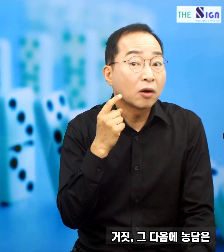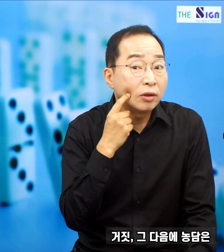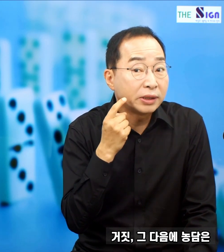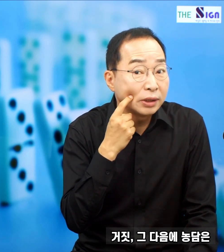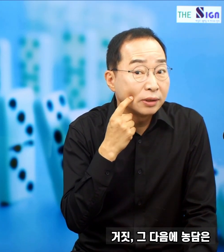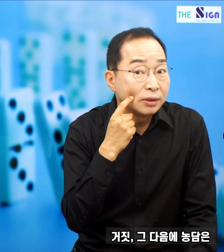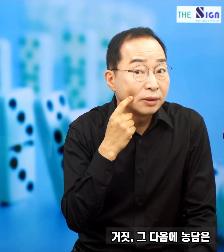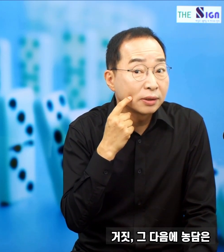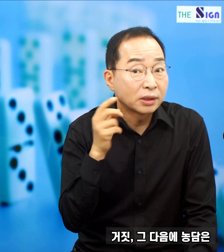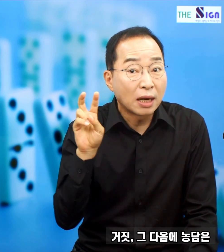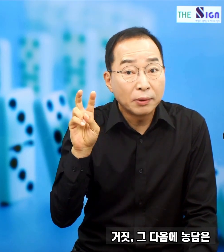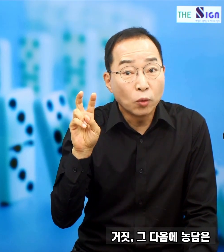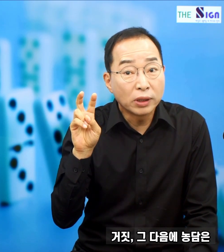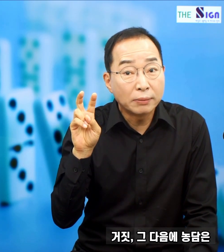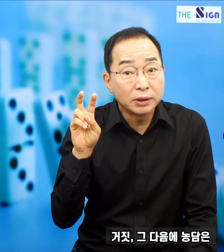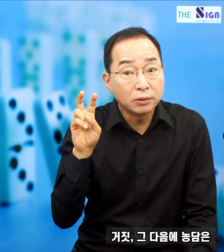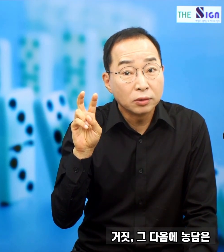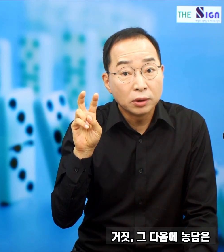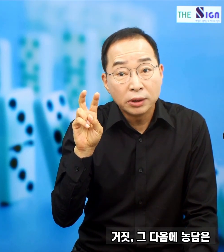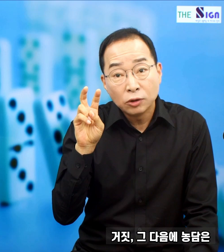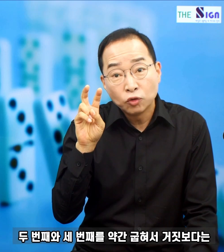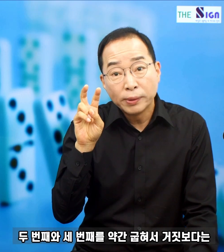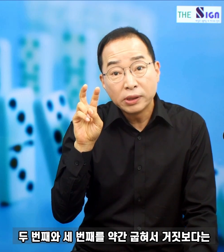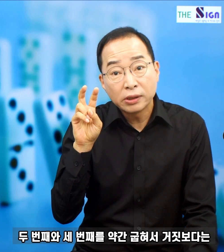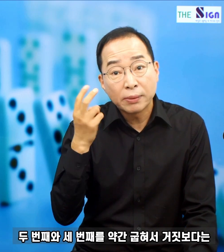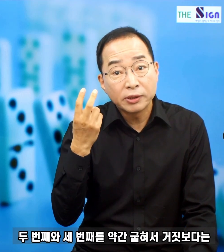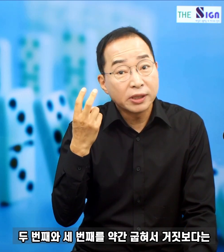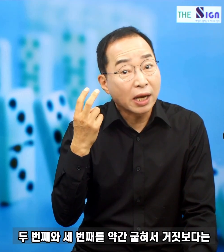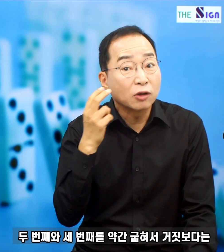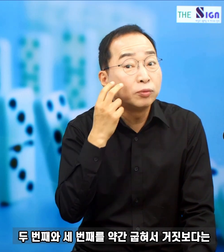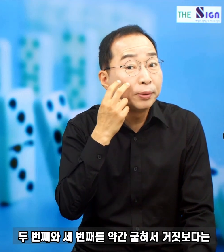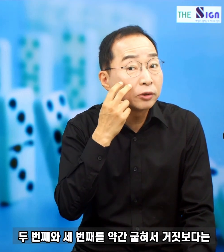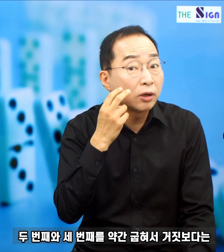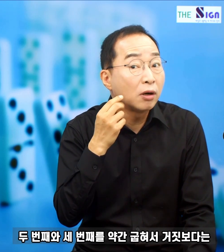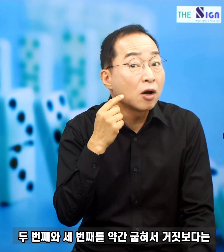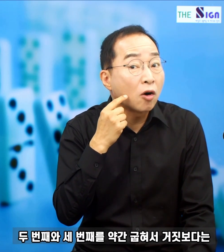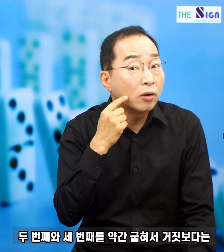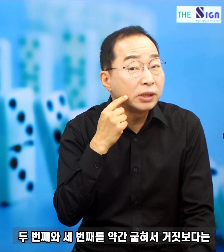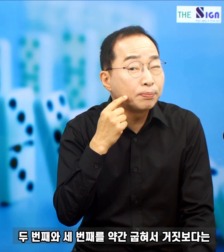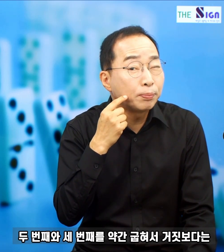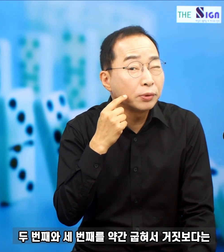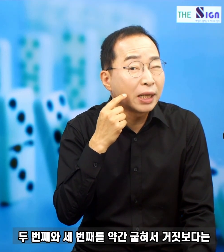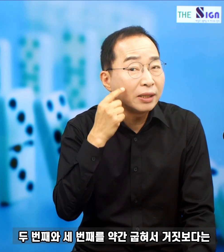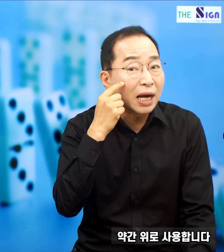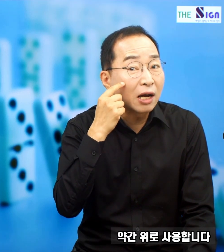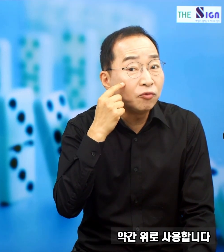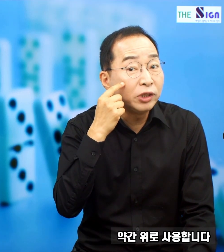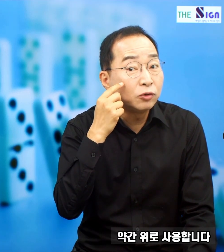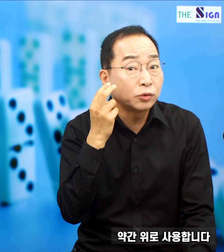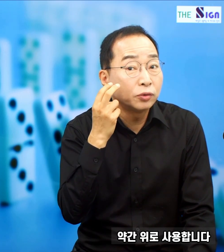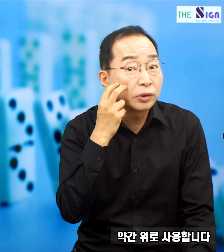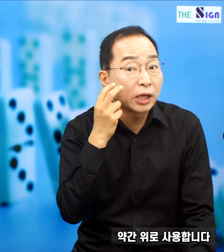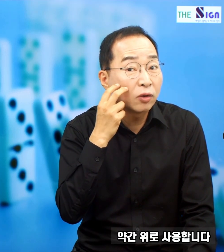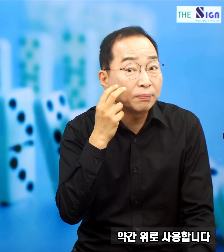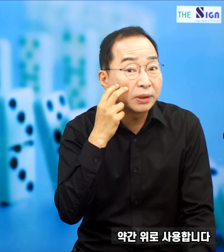거짓, 그 다음에 농담은 두 번째와 세 번째를 약간 굽혀서 거짓보다는 약간 위로 사용합니다.